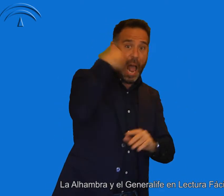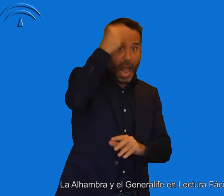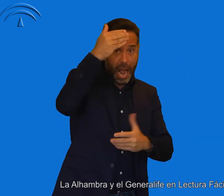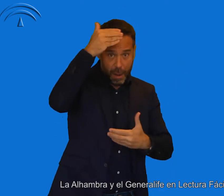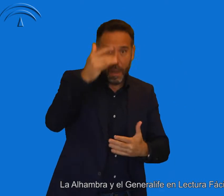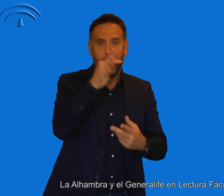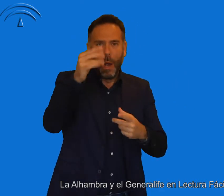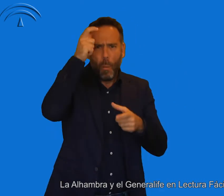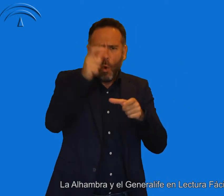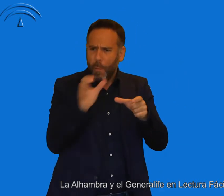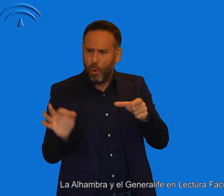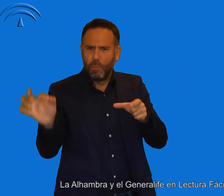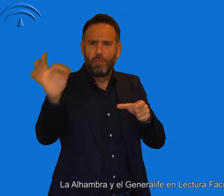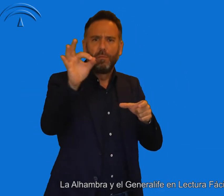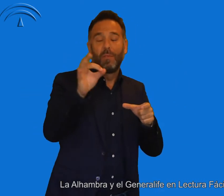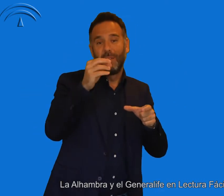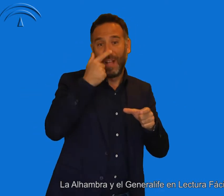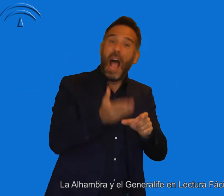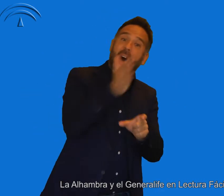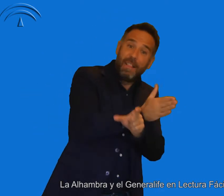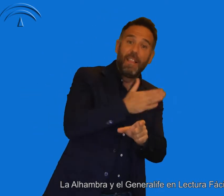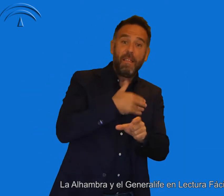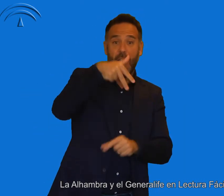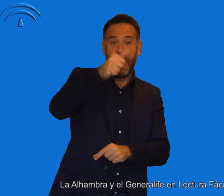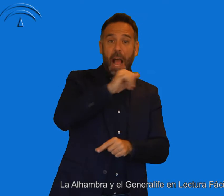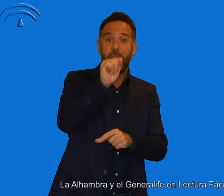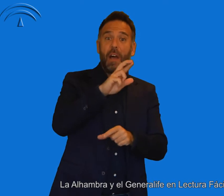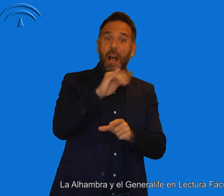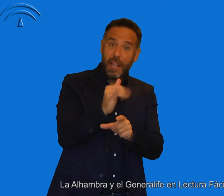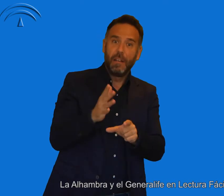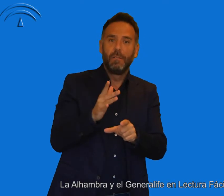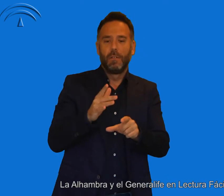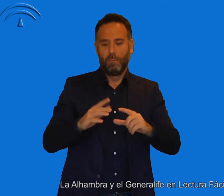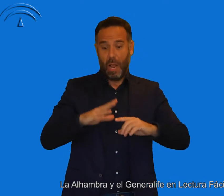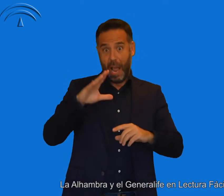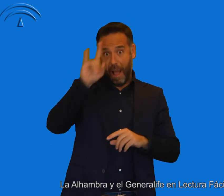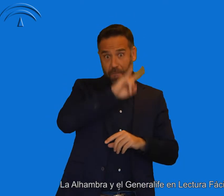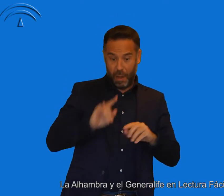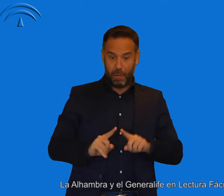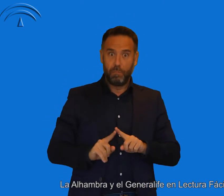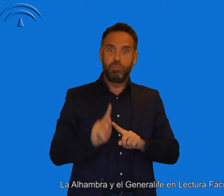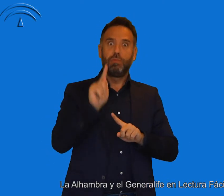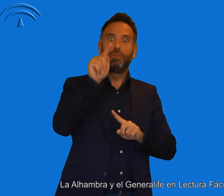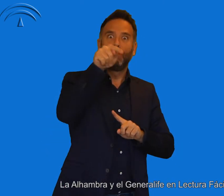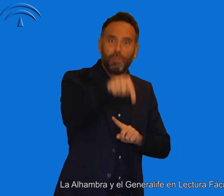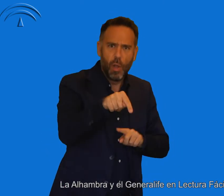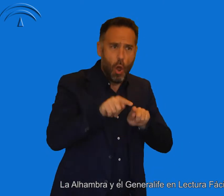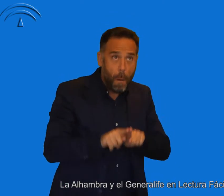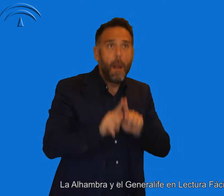otros pueblos musulmanes, antepasados de los nazaríes, habían cruzado el estrecho de Gibraltar y